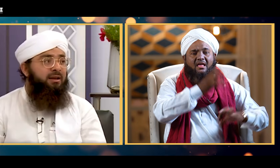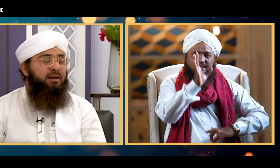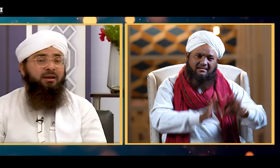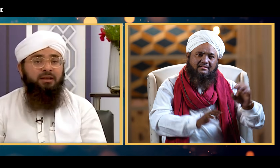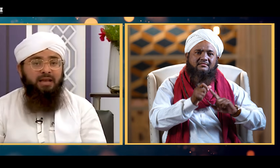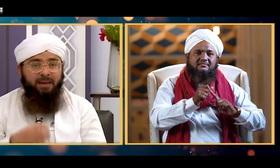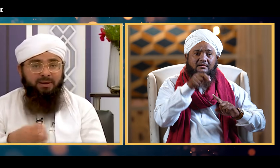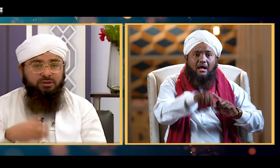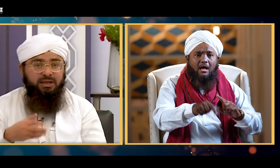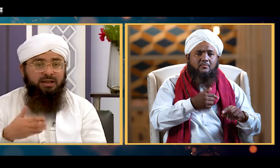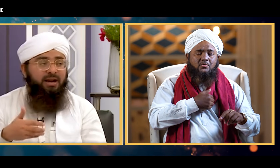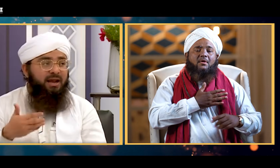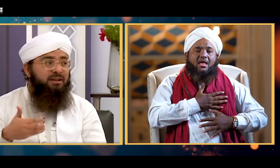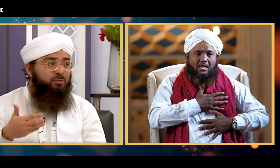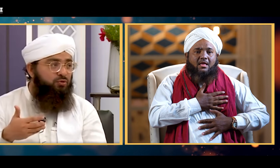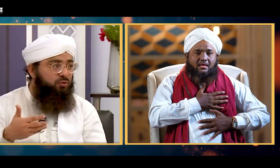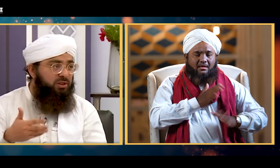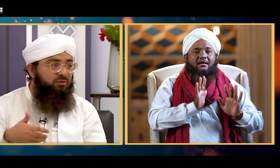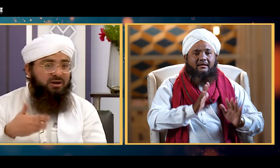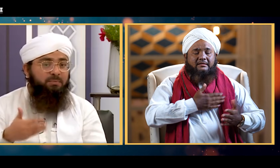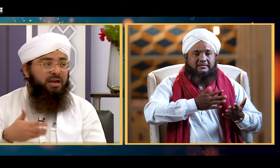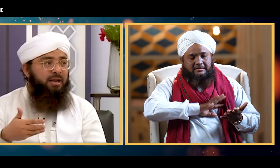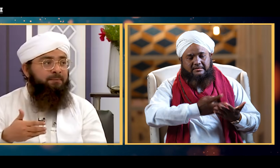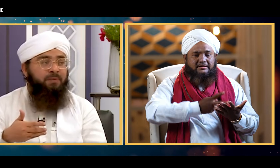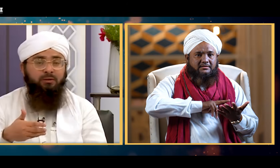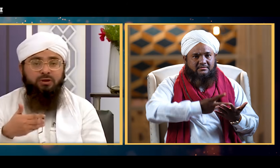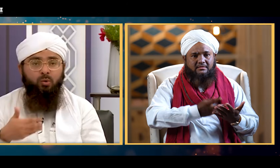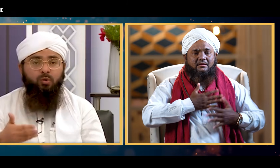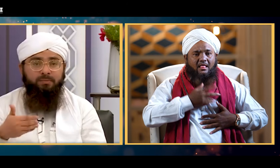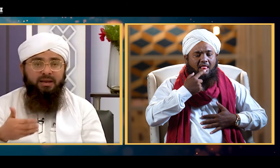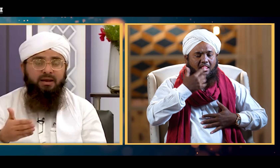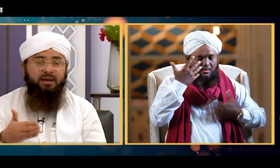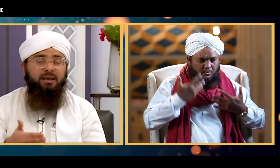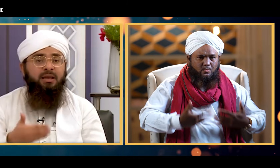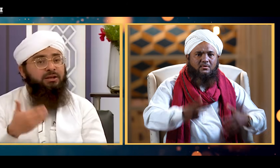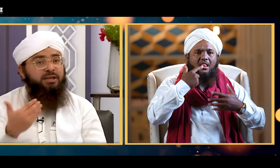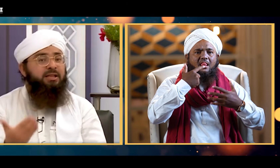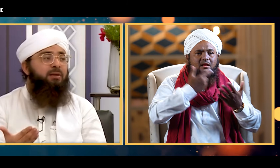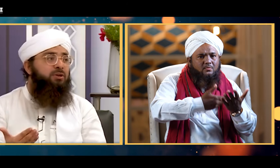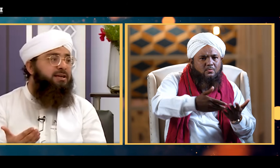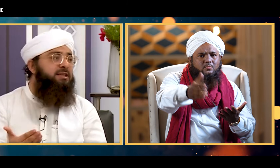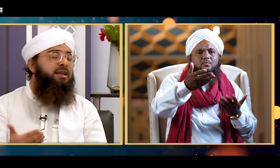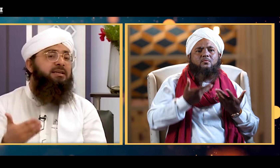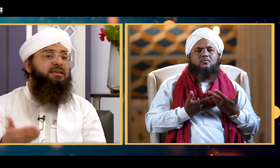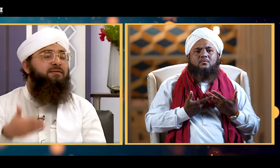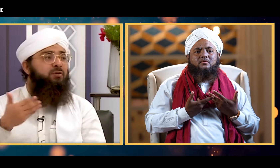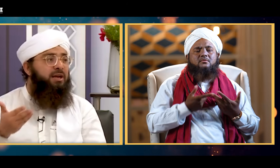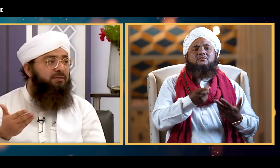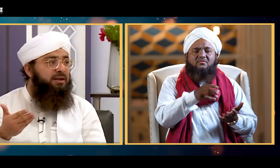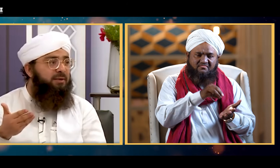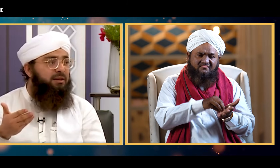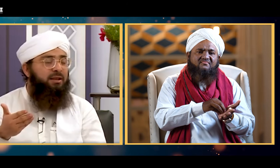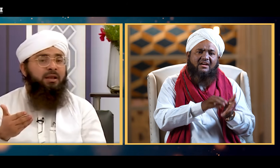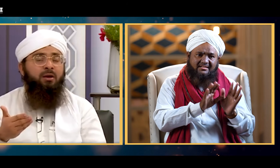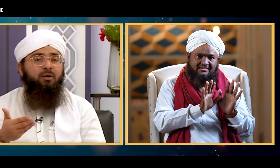لگائے، یعنی ابھی اس کے اندر حیات موجود ہوتی ہے، وہ تڑپ رہا ہے، اس کا خون بہہ رہا ہے، شریعت نے آپ کو اجازت دی کہ اس سے نفع اٹھانے